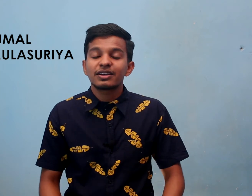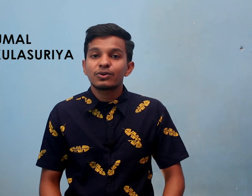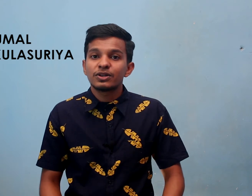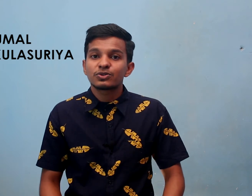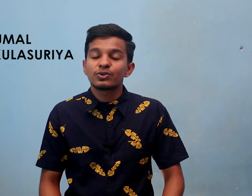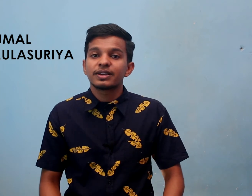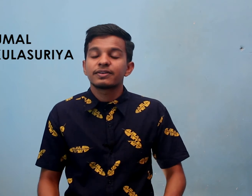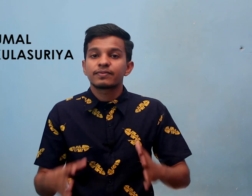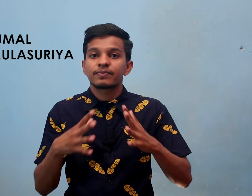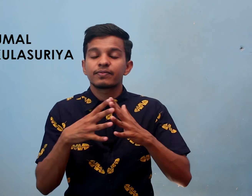වර්ණකුල සූරිය.